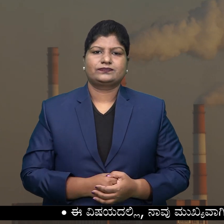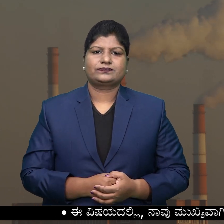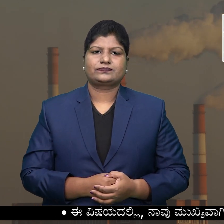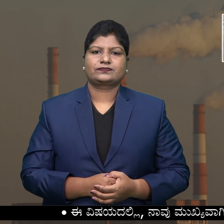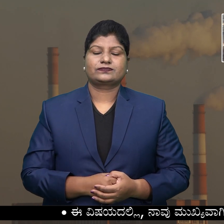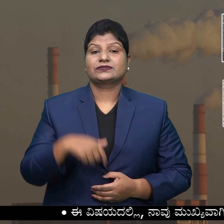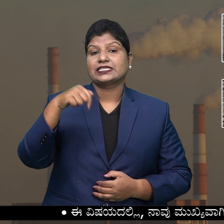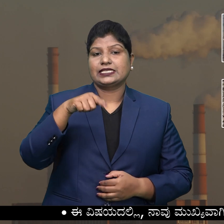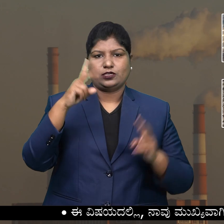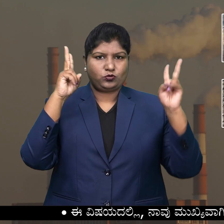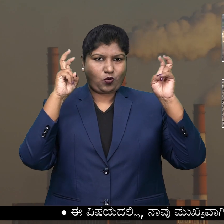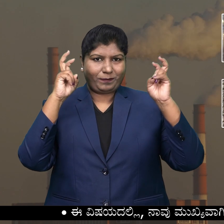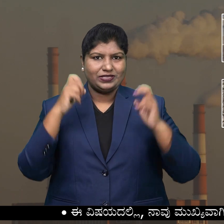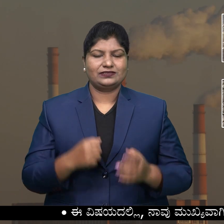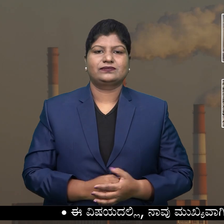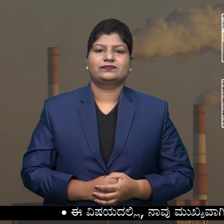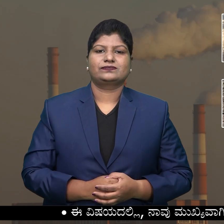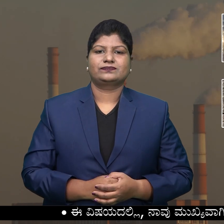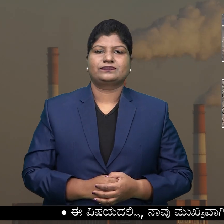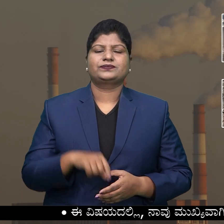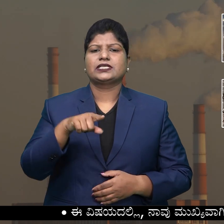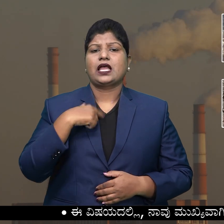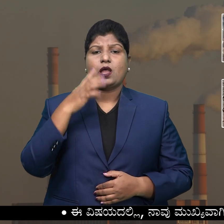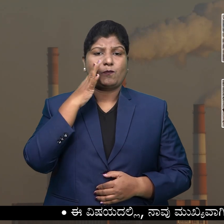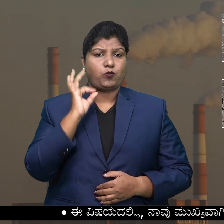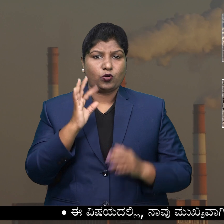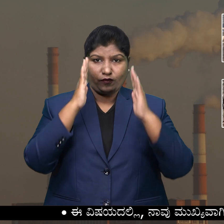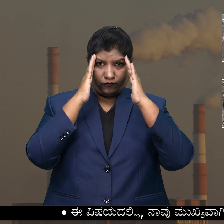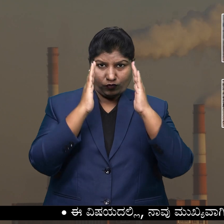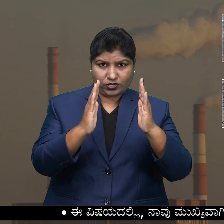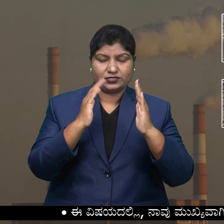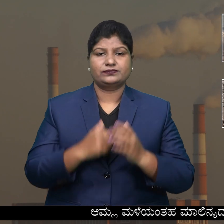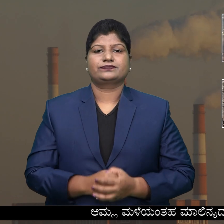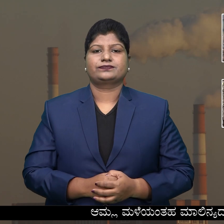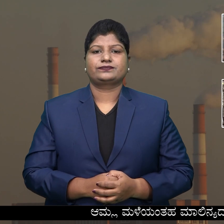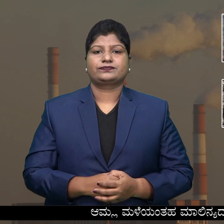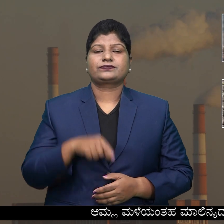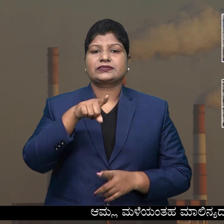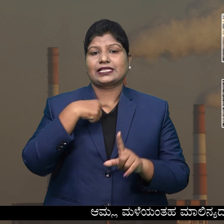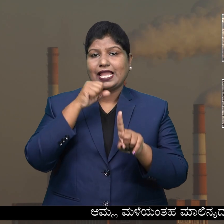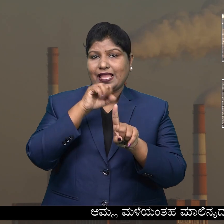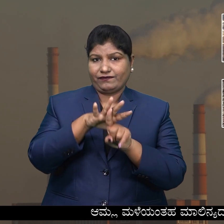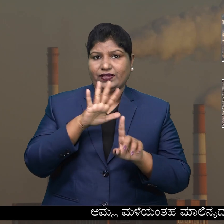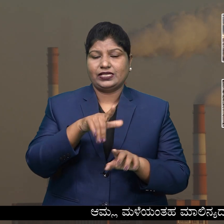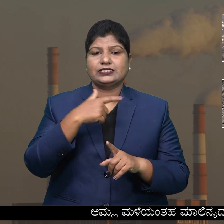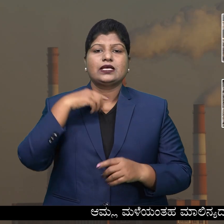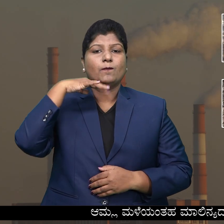ಈ ವಿಷಯದಲ್ಲಿ ನಾವು ಮುಖ್ಯವಾಗಿ ಓಝೋನ್ ಸವಕಳಿ, ಜಾಗತಿಕ ತಾಪಮಾನ ಮತ್ತು ಆಮ್ಲ ಮಳೆಗಳಂತಹ ಮಾಲಿನ್ಯದ ಪರಿಣಾಮಗಳ